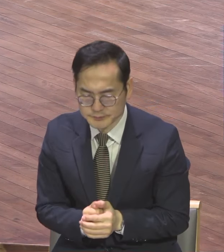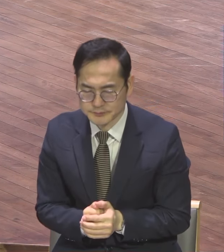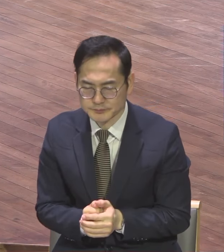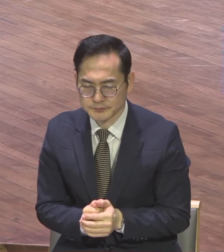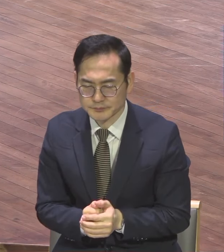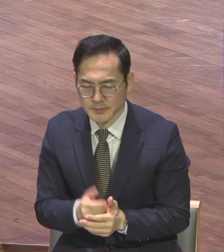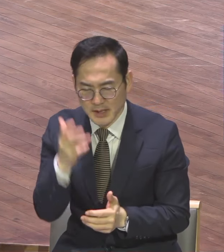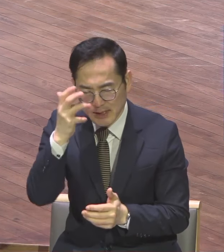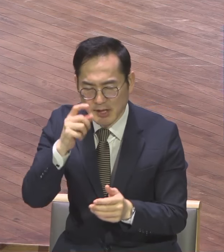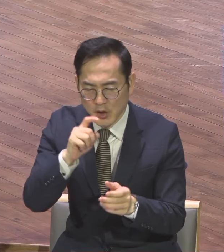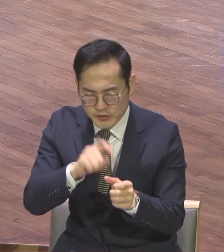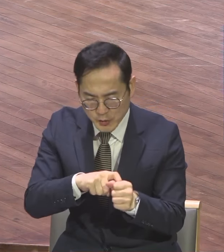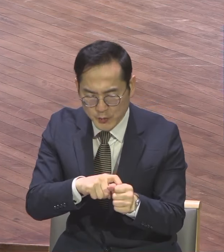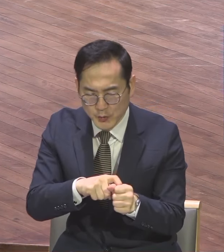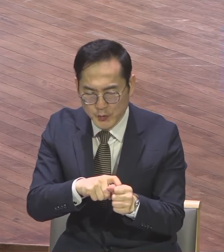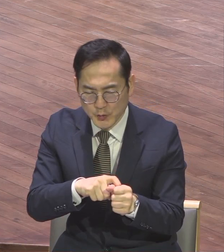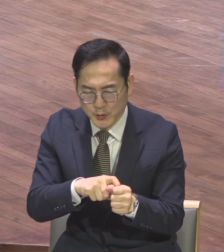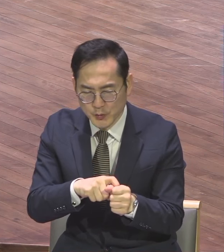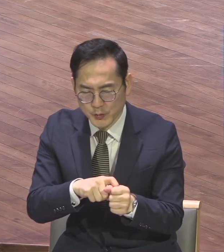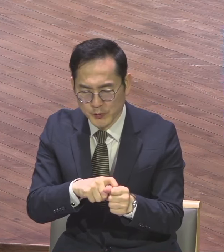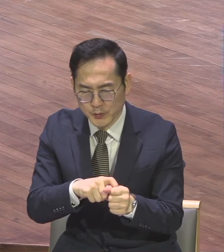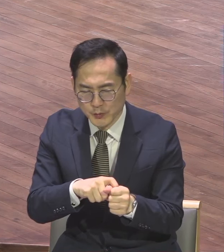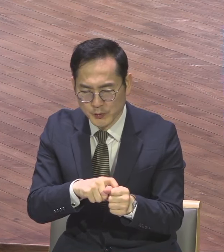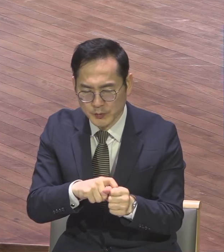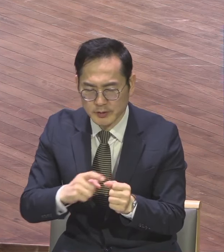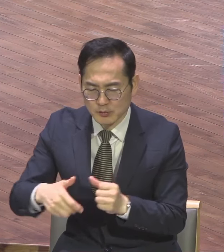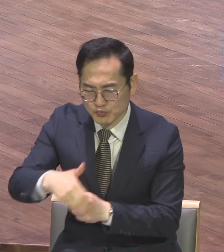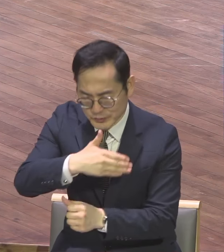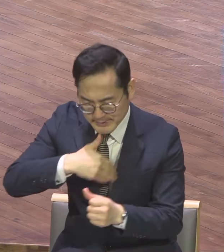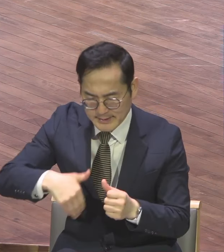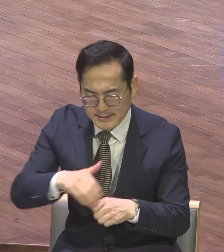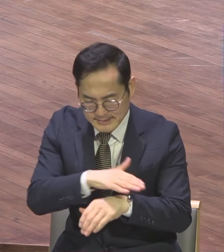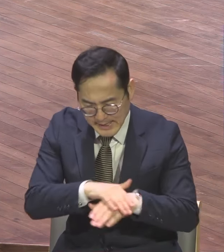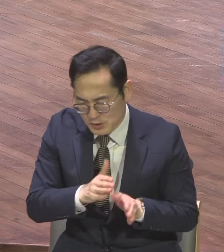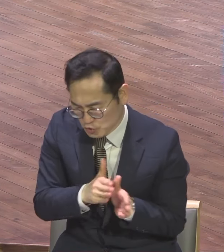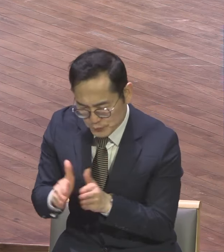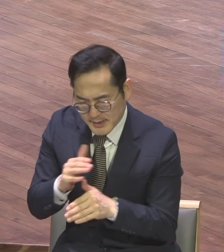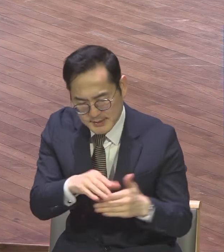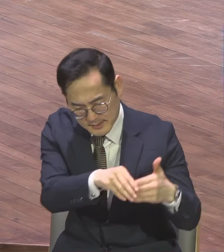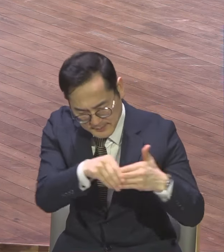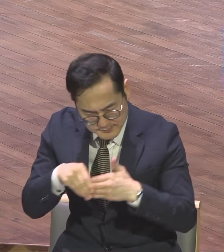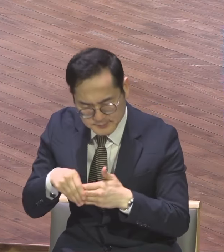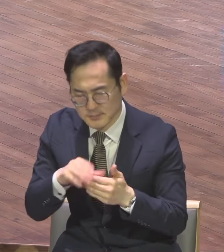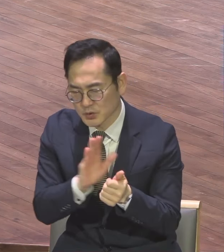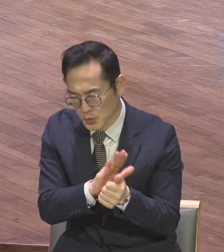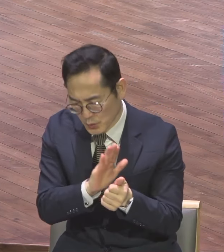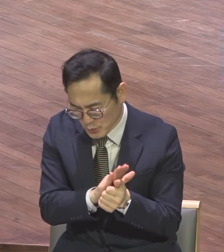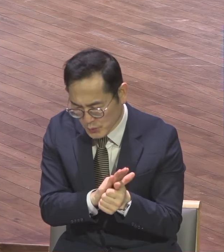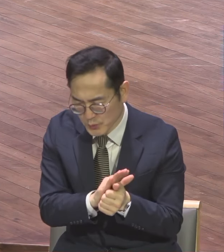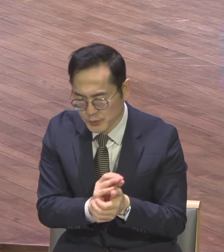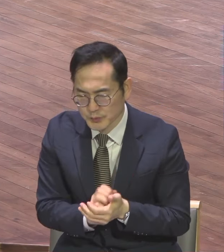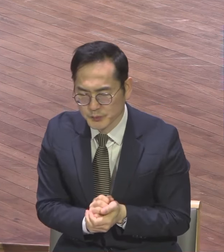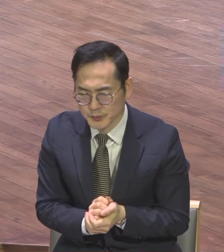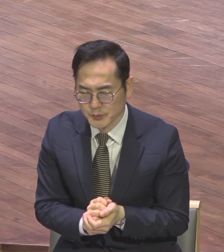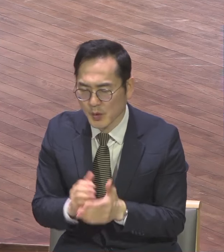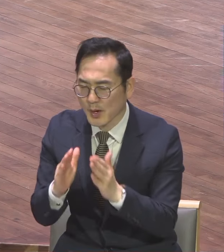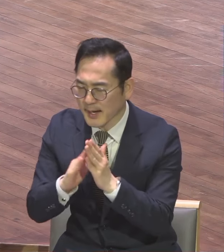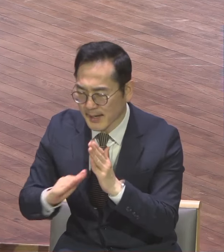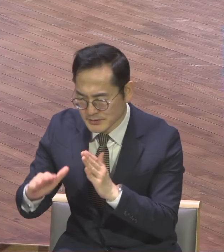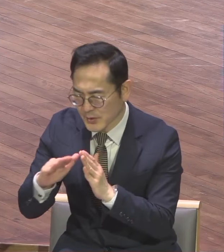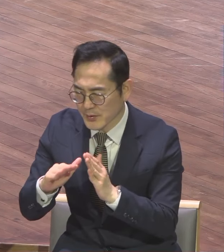그래서 영적 분위기, 환경이 잘 조성되어지게 하여 주옵시고 모든